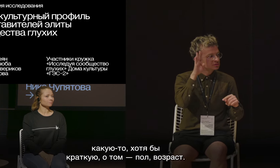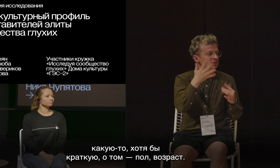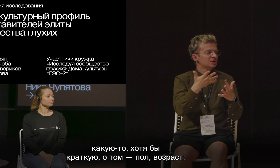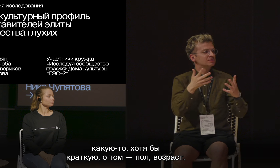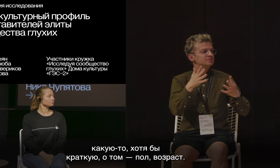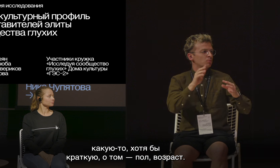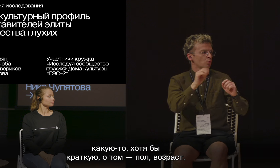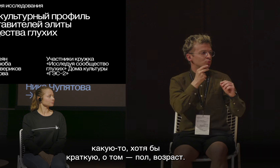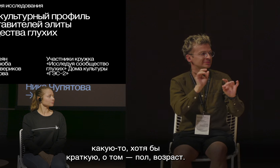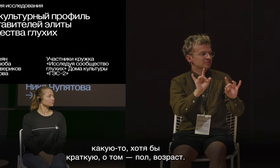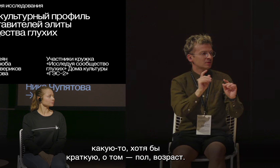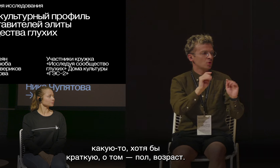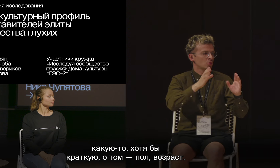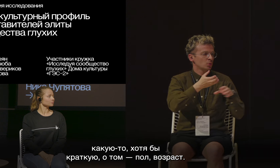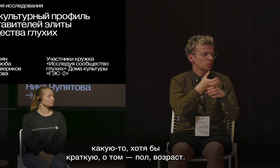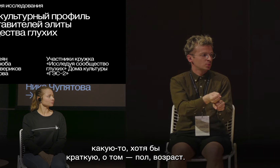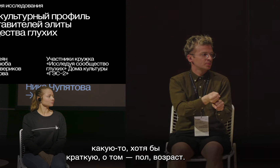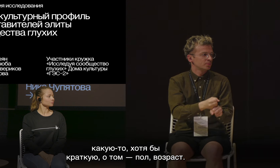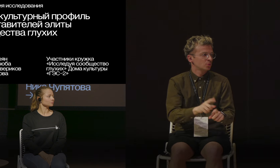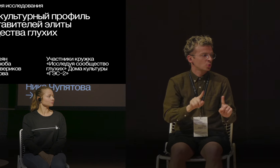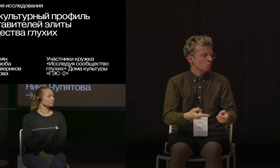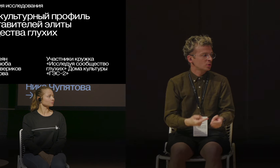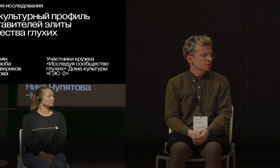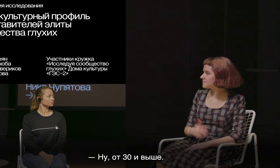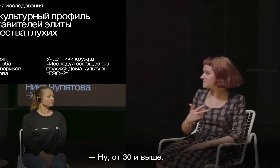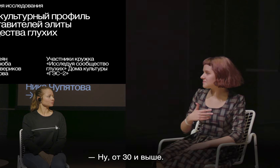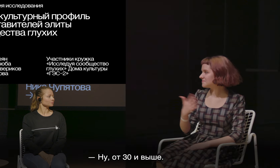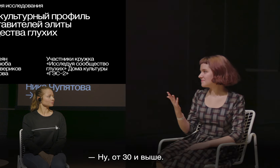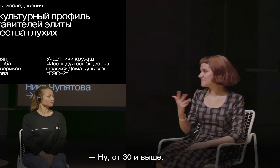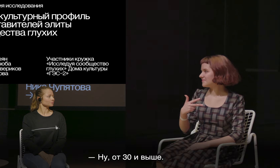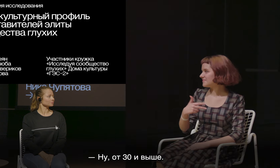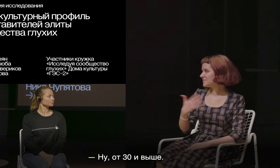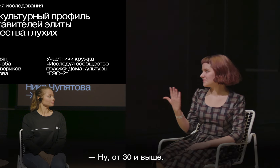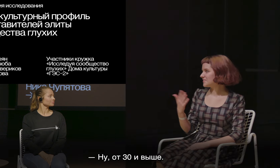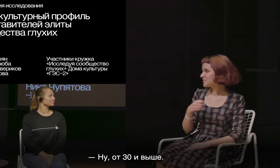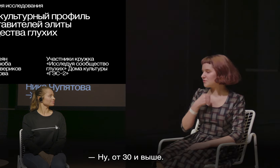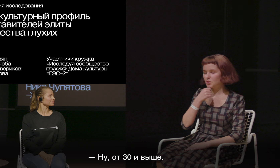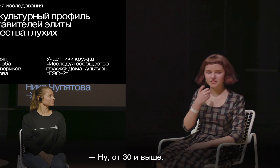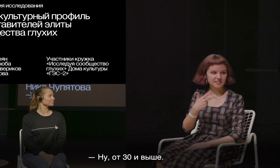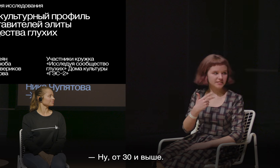Пожалуйста, предоставьте информацию какую-то, хотя бы краткую, о том, пол,